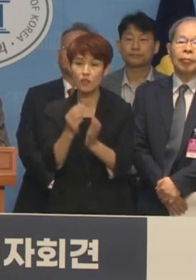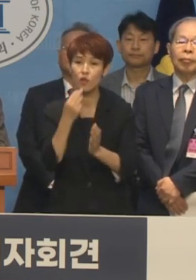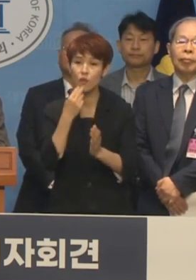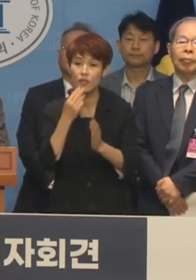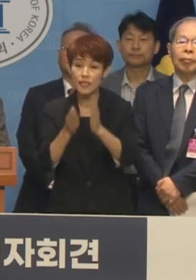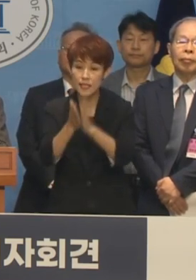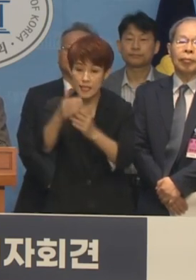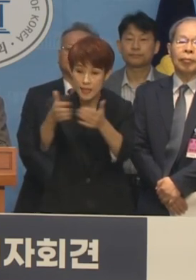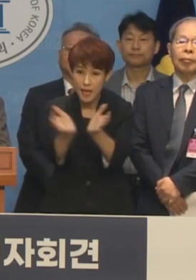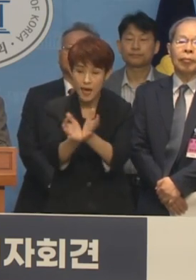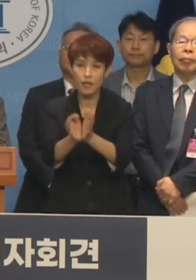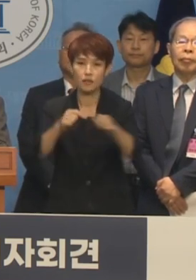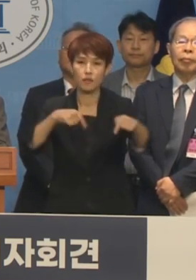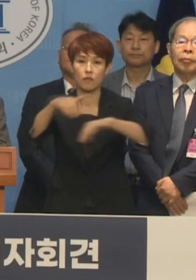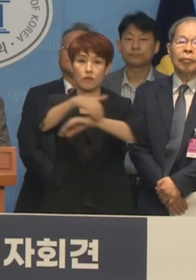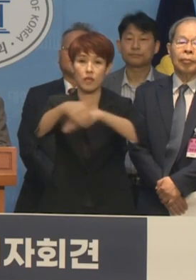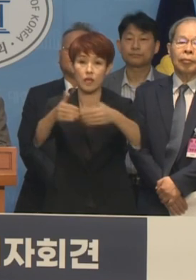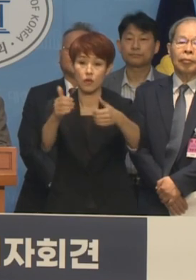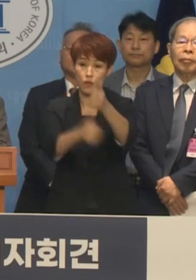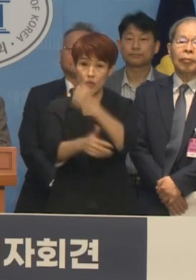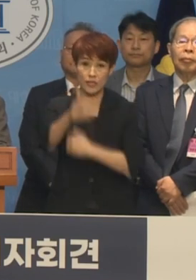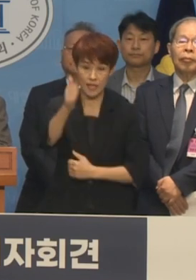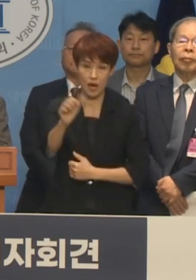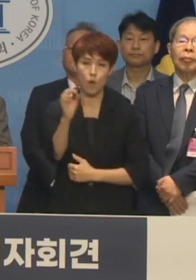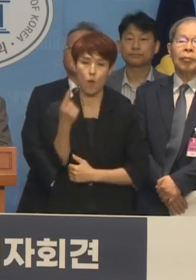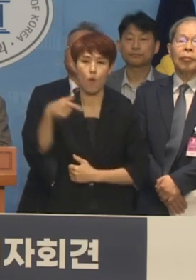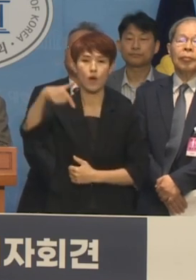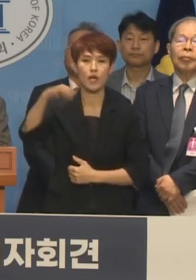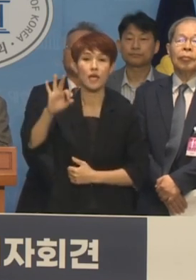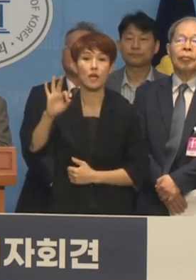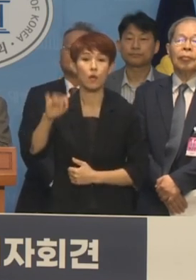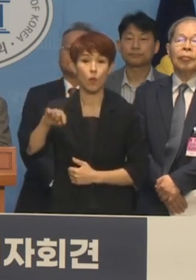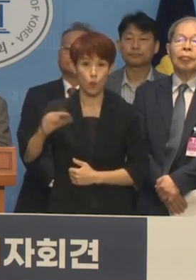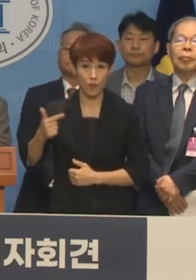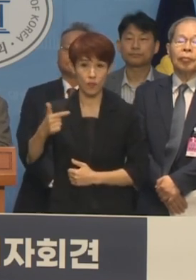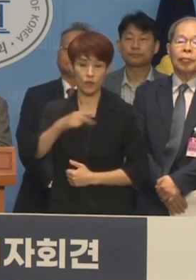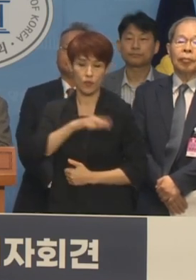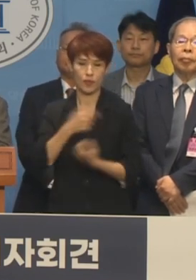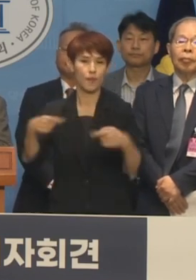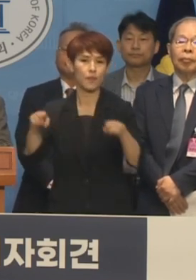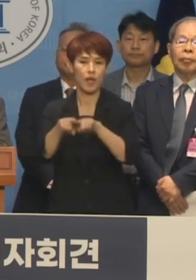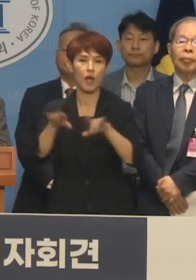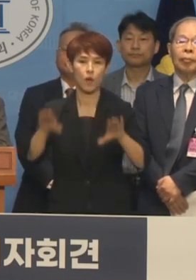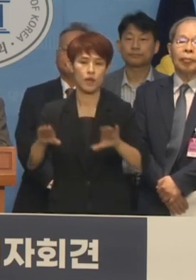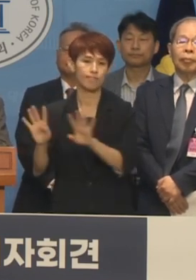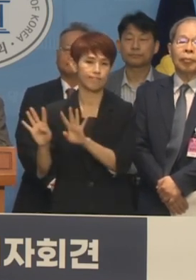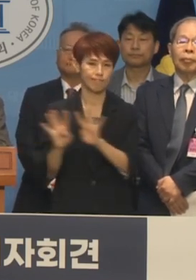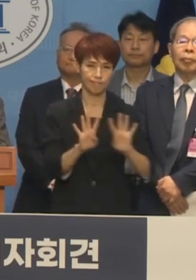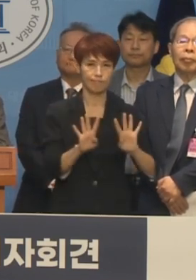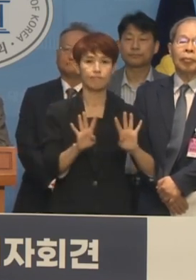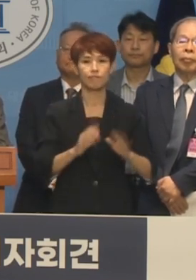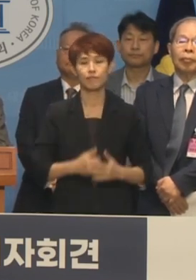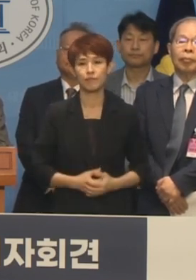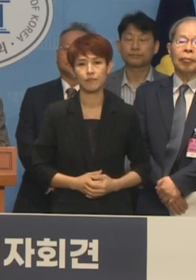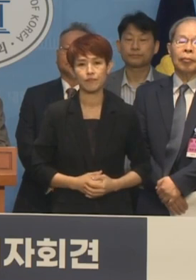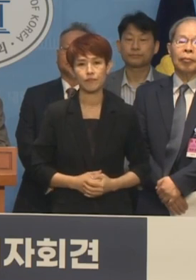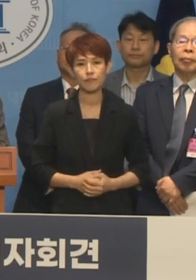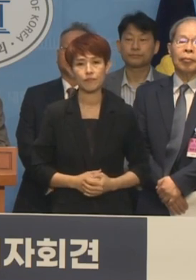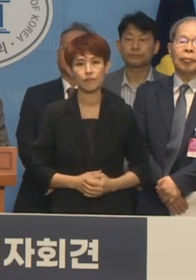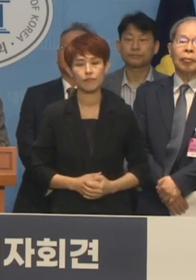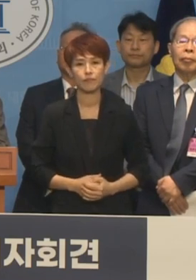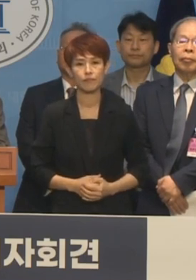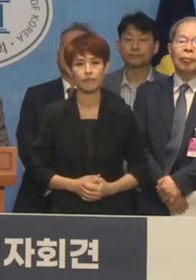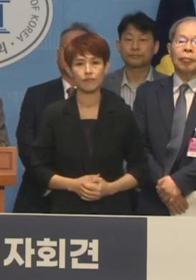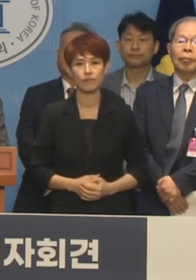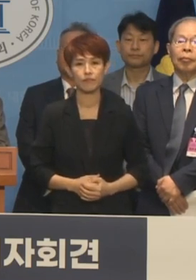서울시당의 정책위원장을 맡고 있는 오기영 의원까지 오늘 이렇게 함께 기자회견에 동참하게 됐는데요.